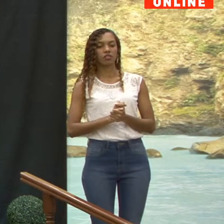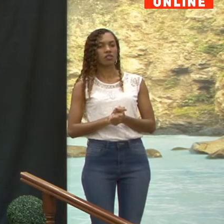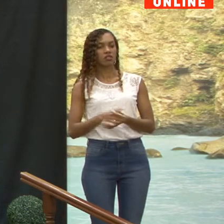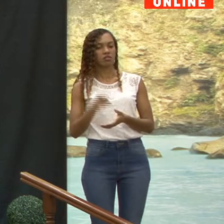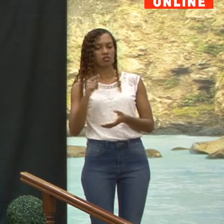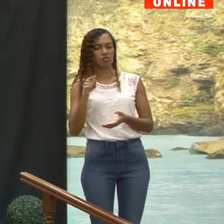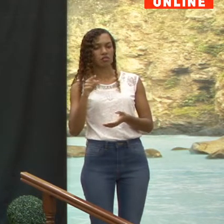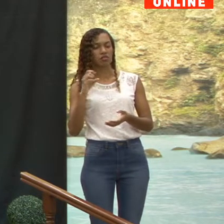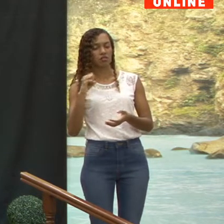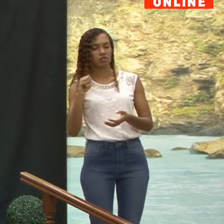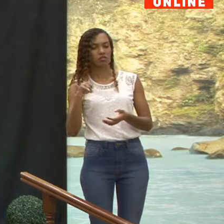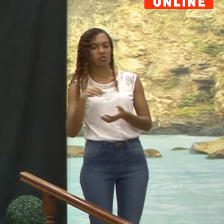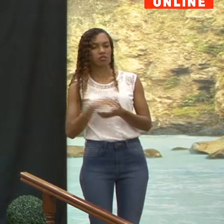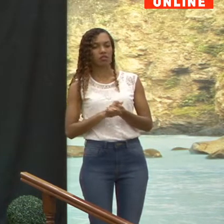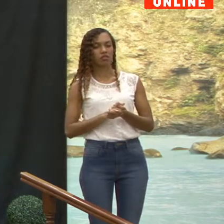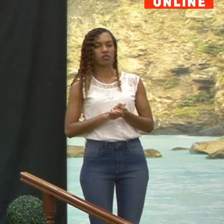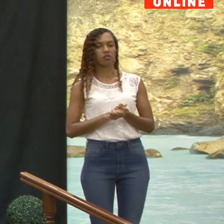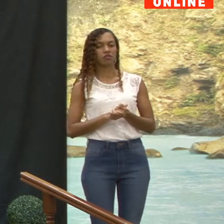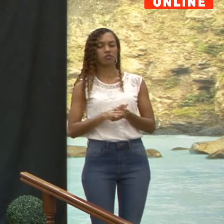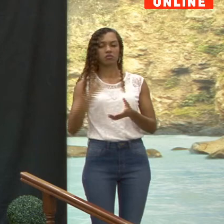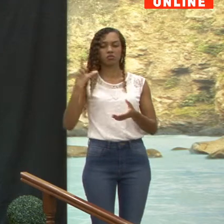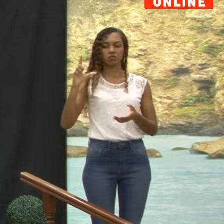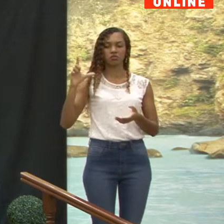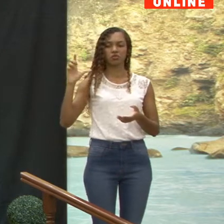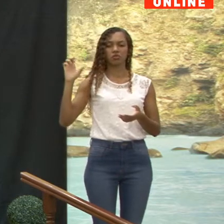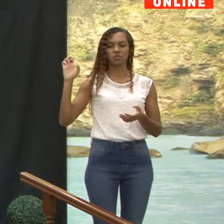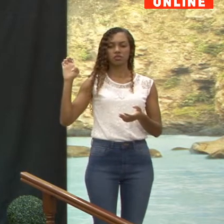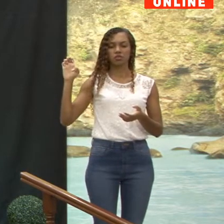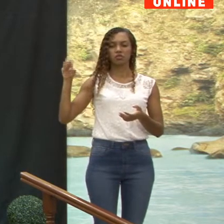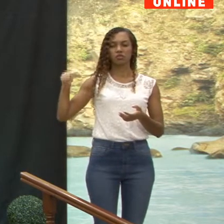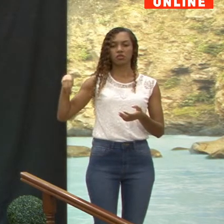árvore. Amarra um lenço branco.